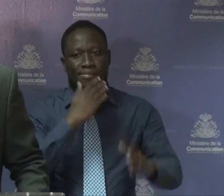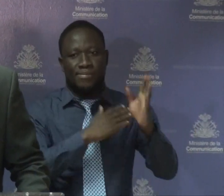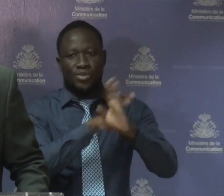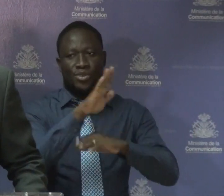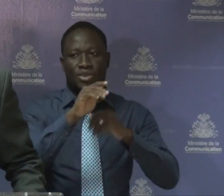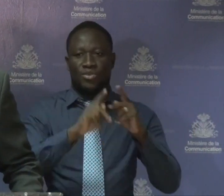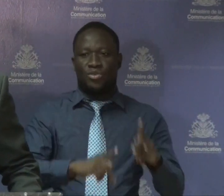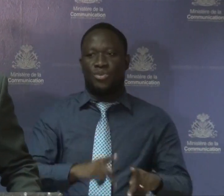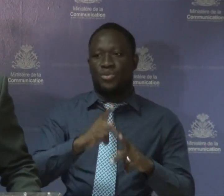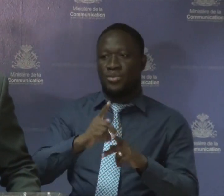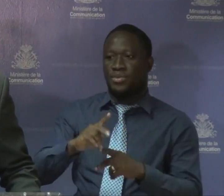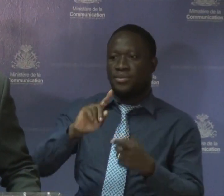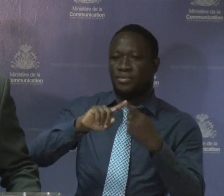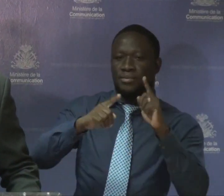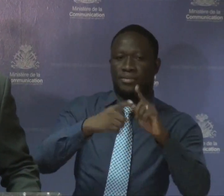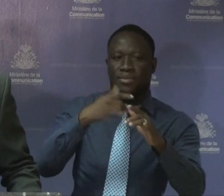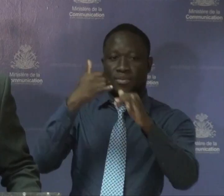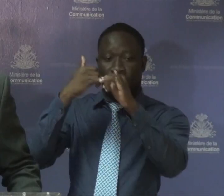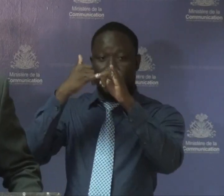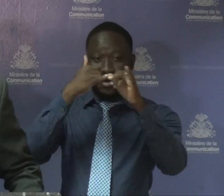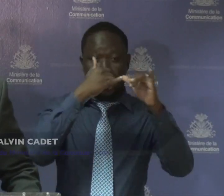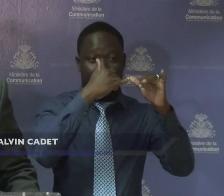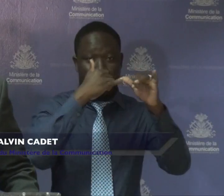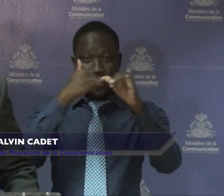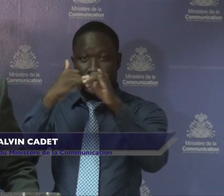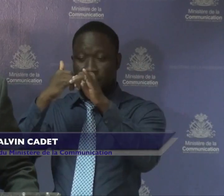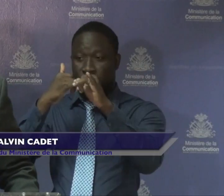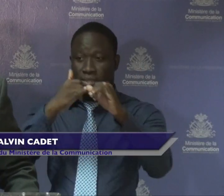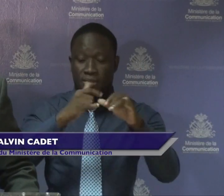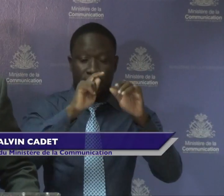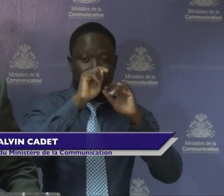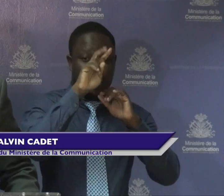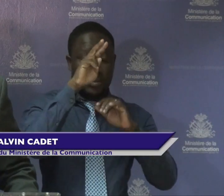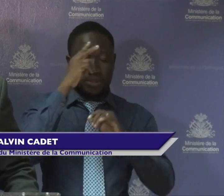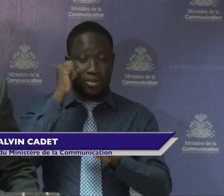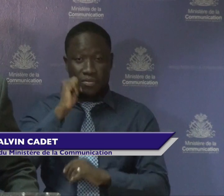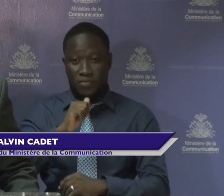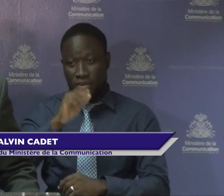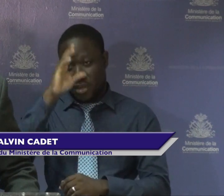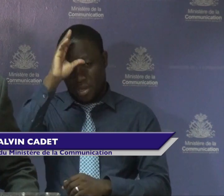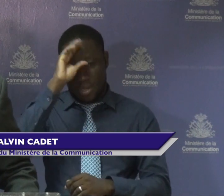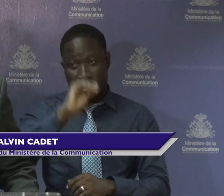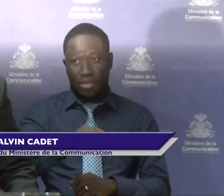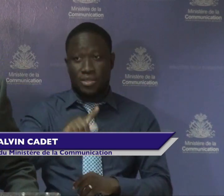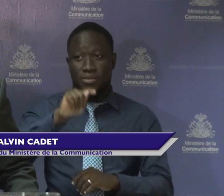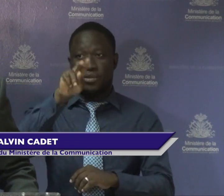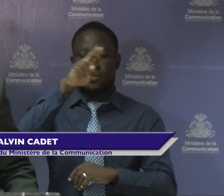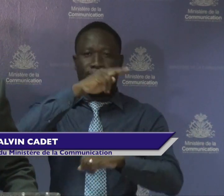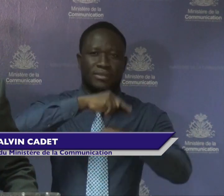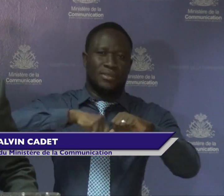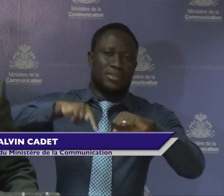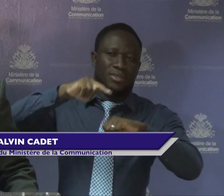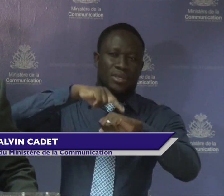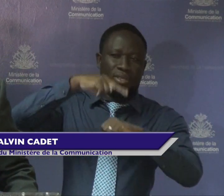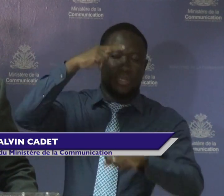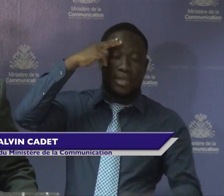Bonjour à tous et à toutes, chers amis de la presse, téléspectateurs, téléspectatrices de la télévision nationale